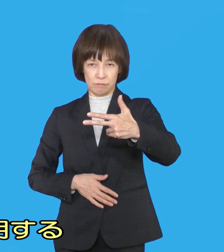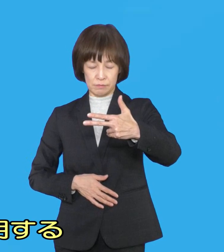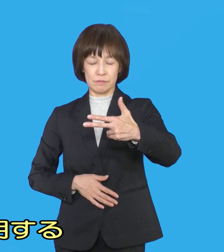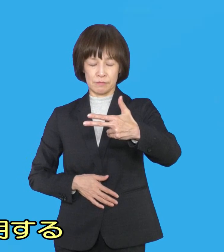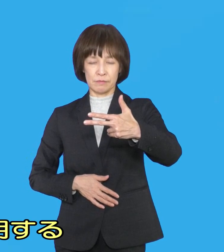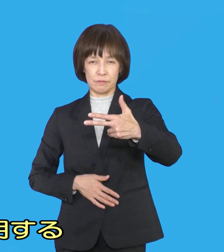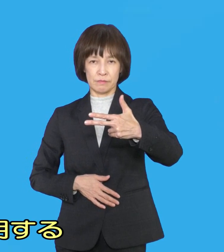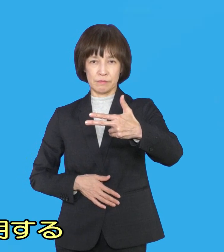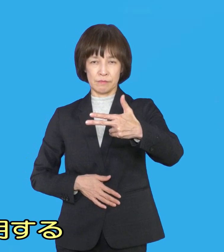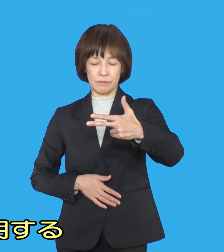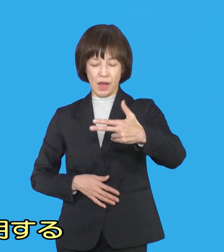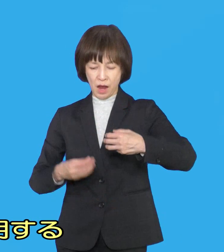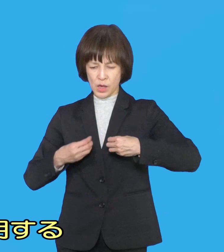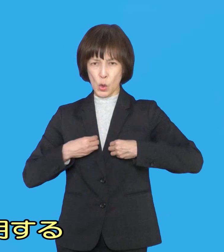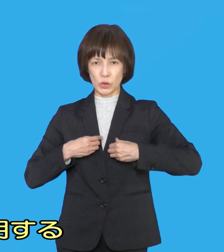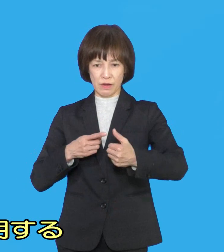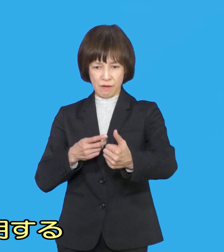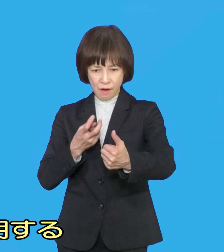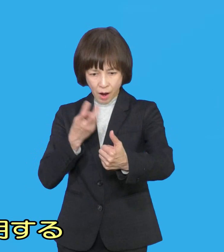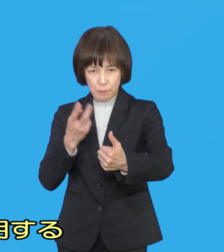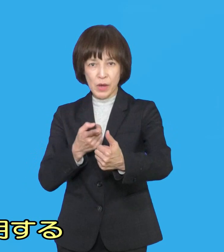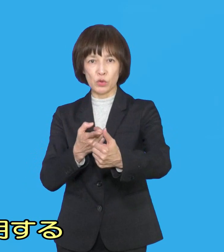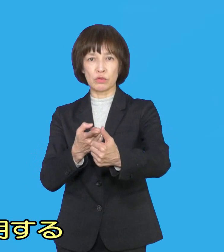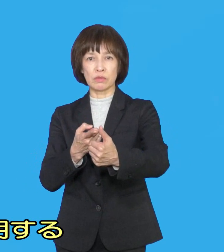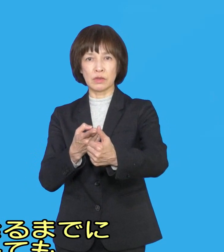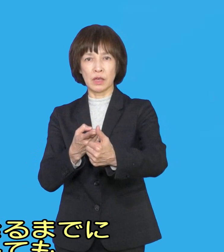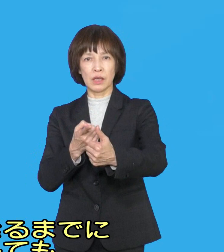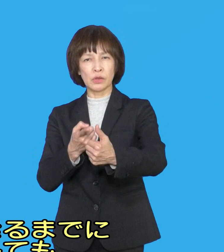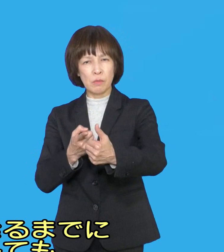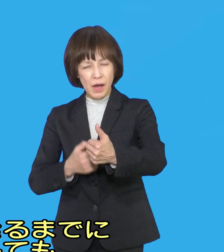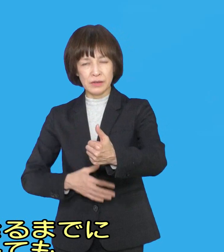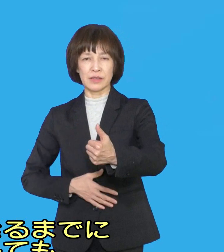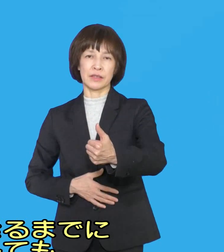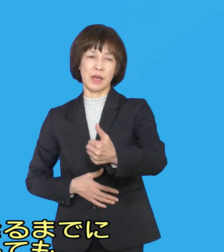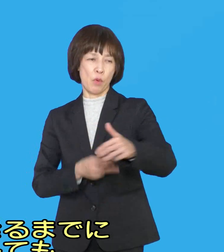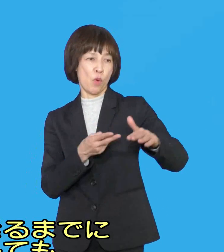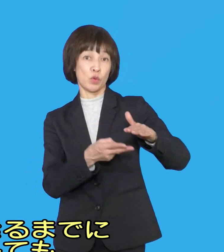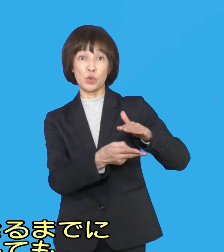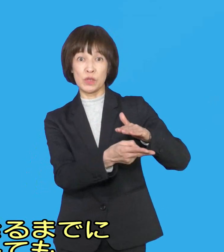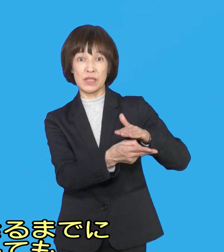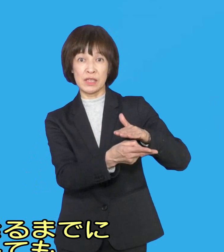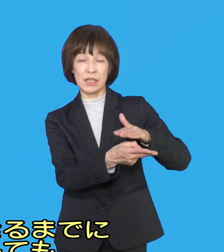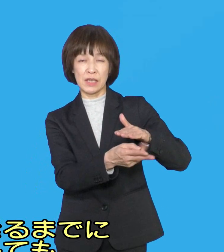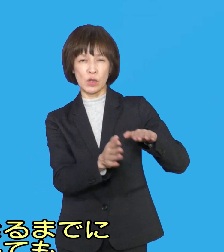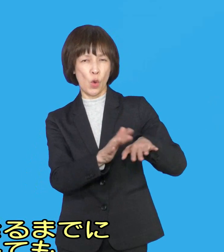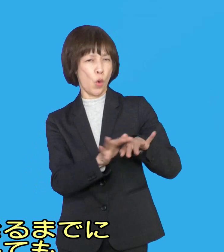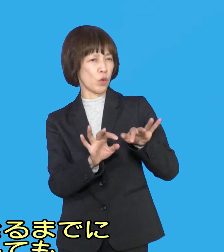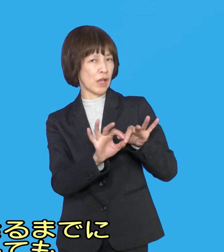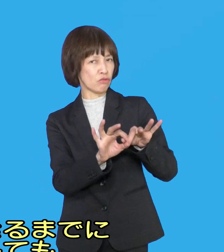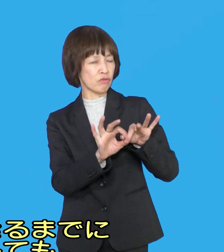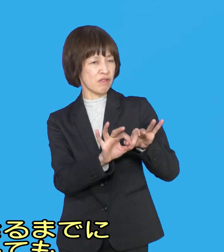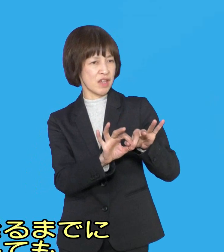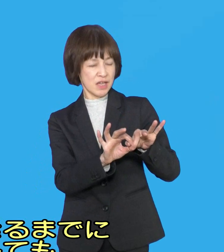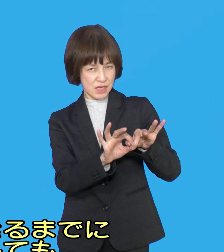施設で陽性が判明をする、その場合でも入院の手続きができるまでに、